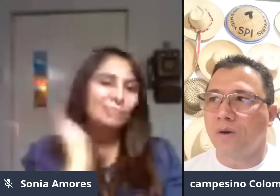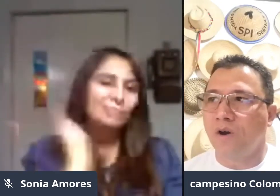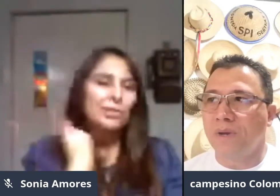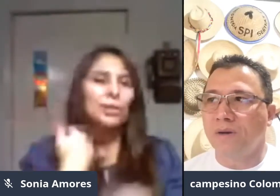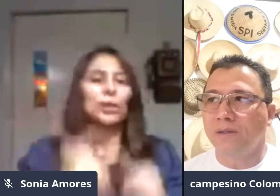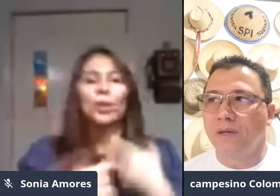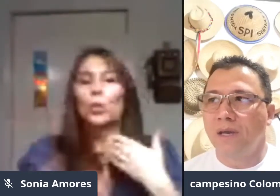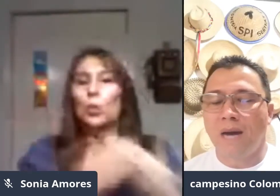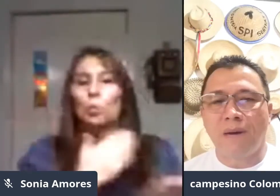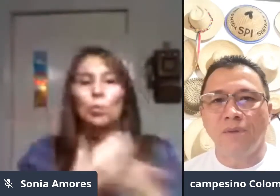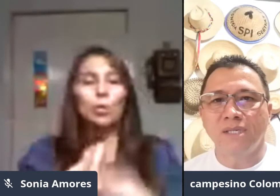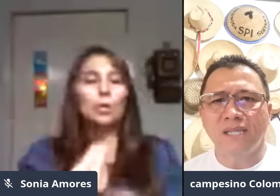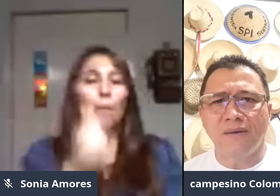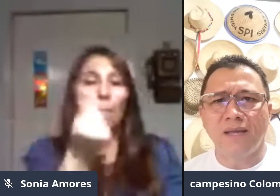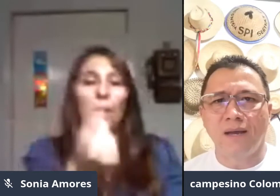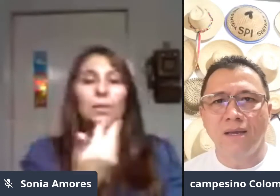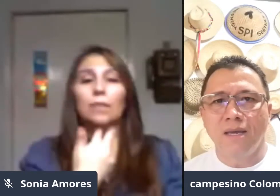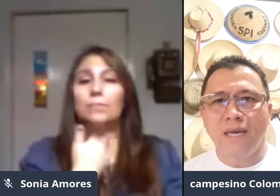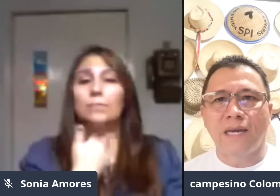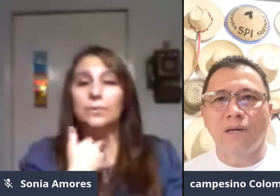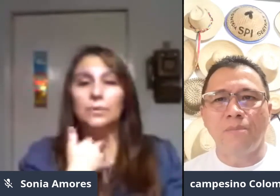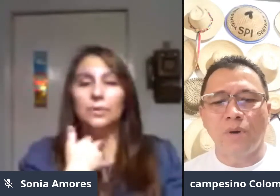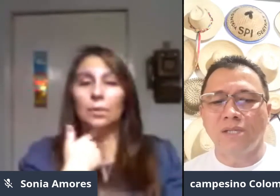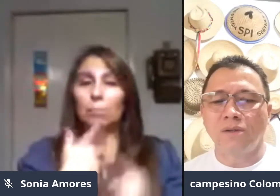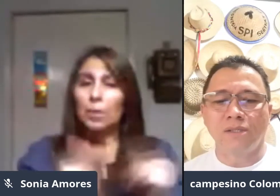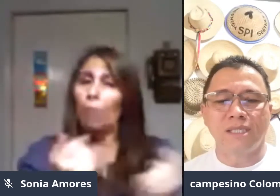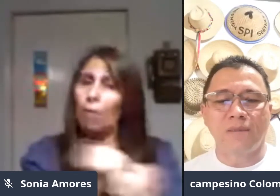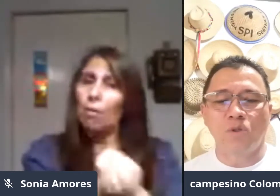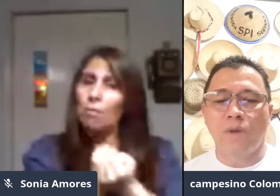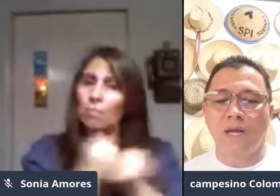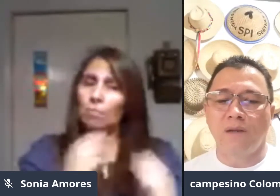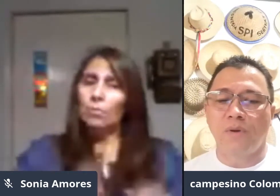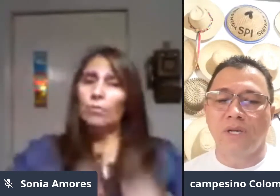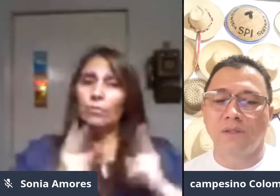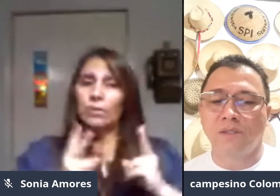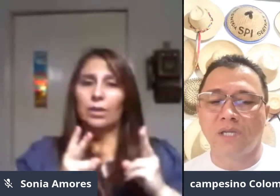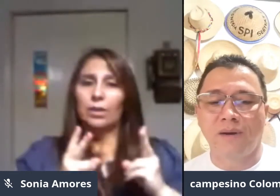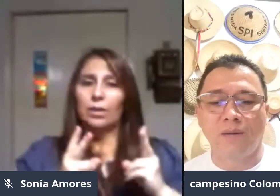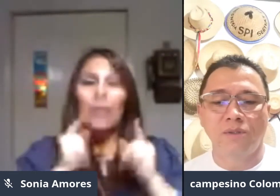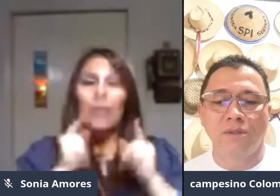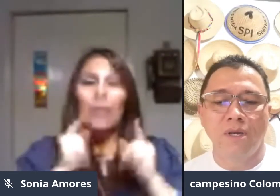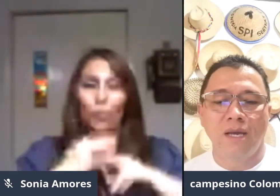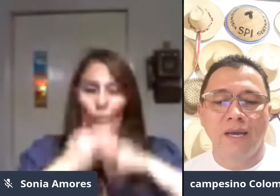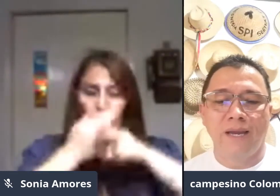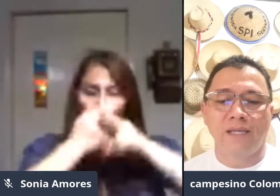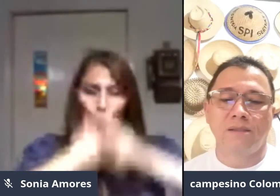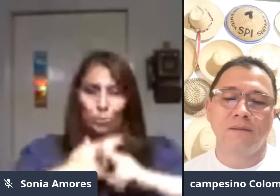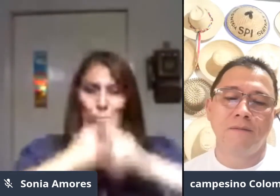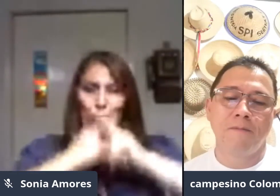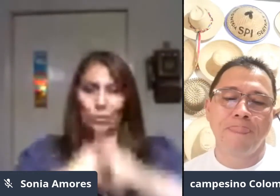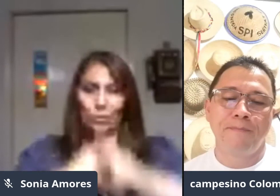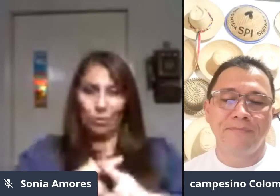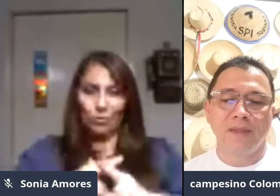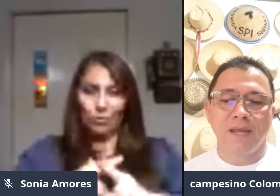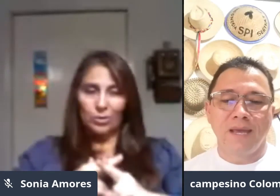recursos económicos, amamos esta vida. Y creo que por eso nos estamos cuidando y por eso nos trabajamos en